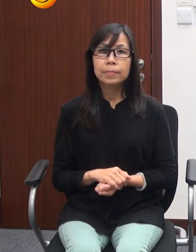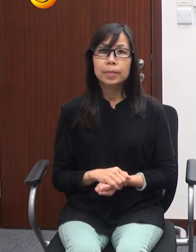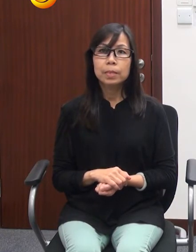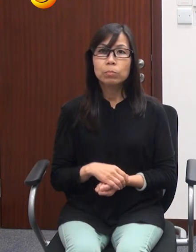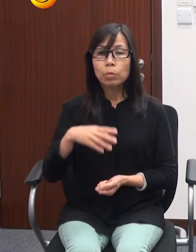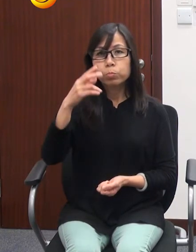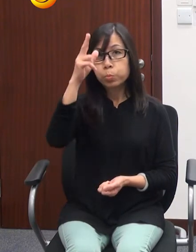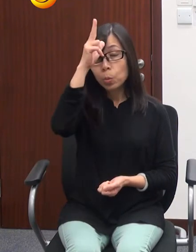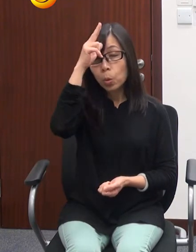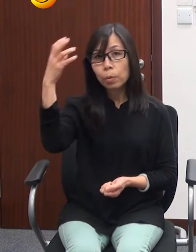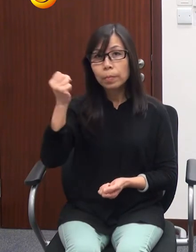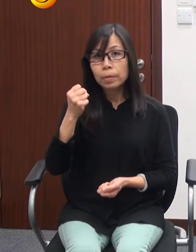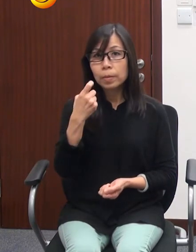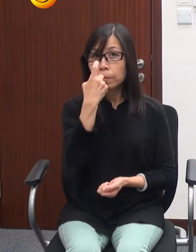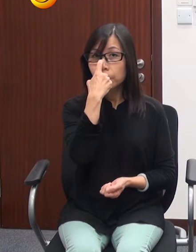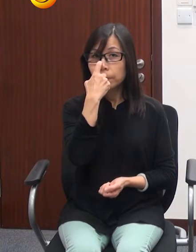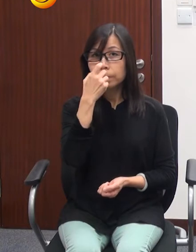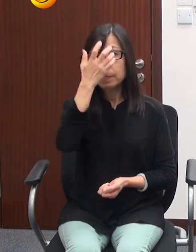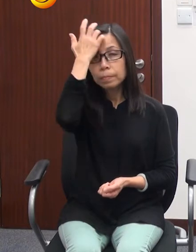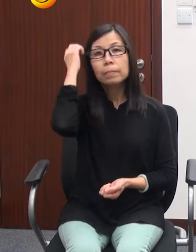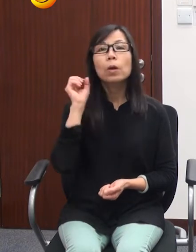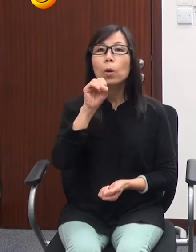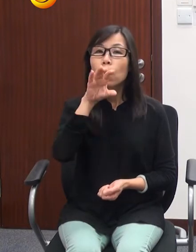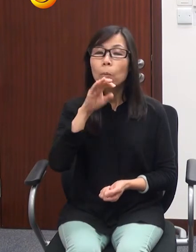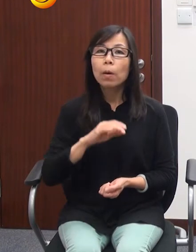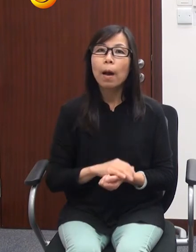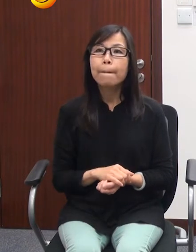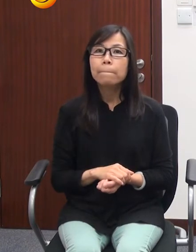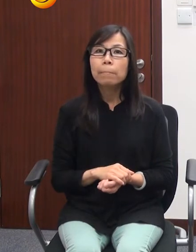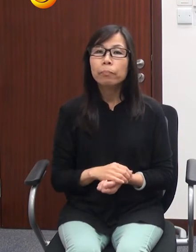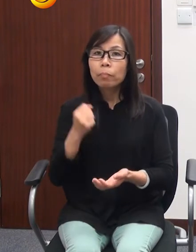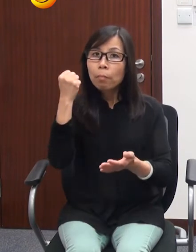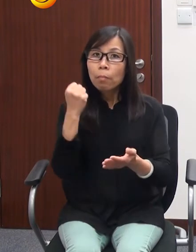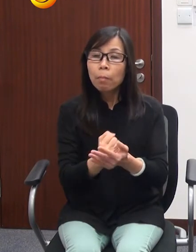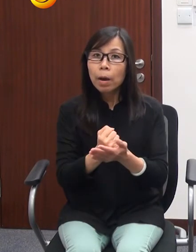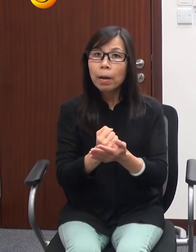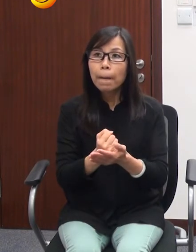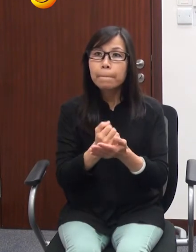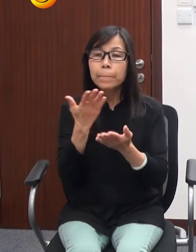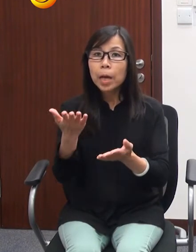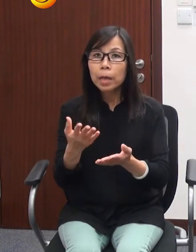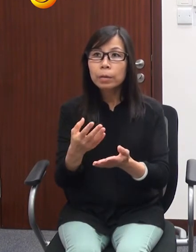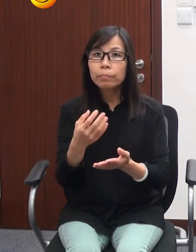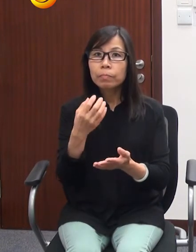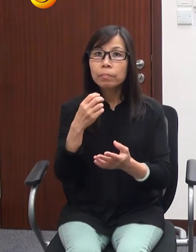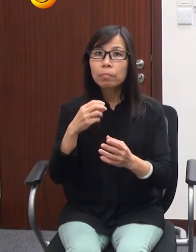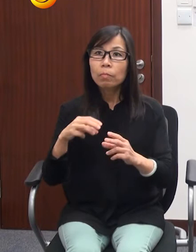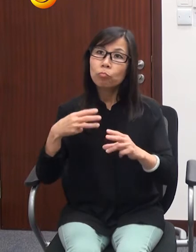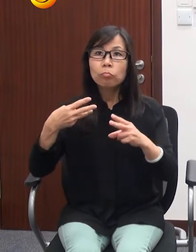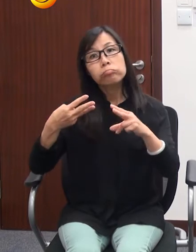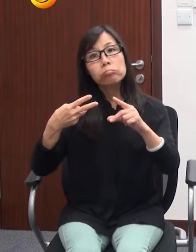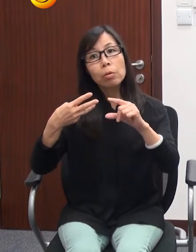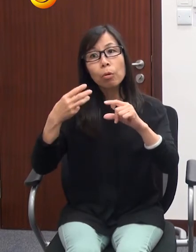梁振英講話唔俾牌俾呢個。香港電視，咁